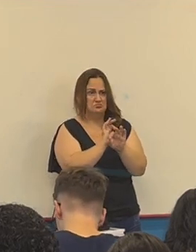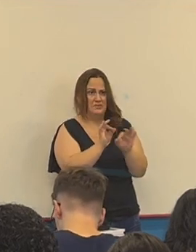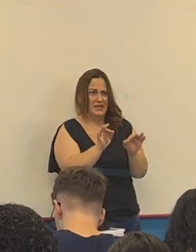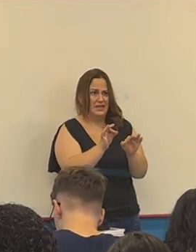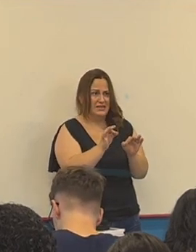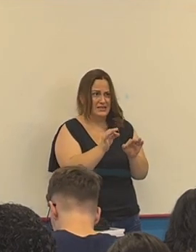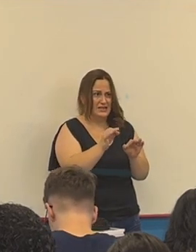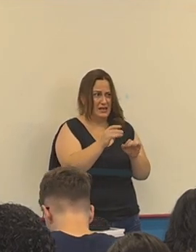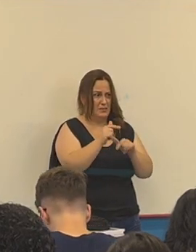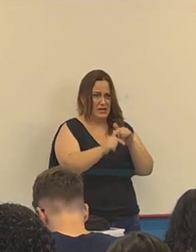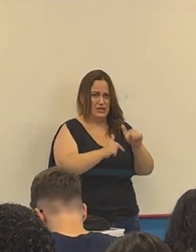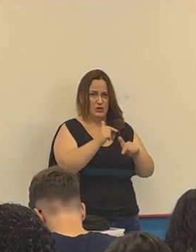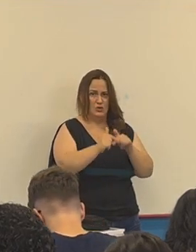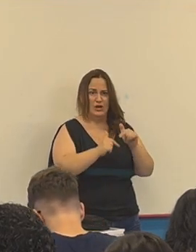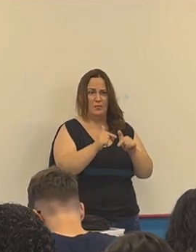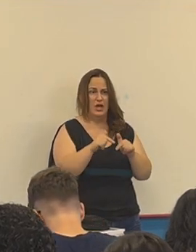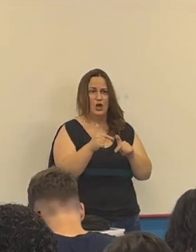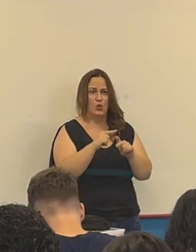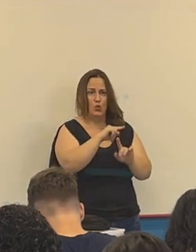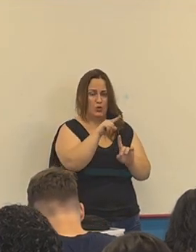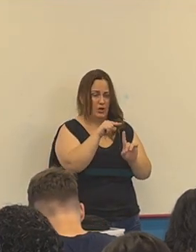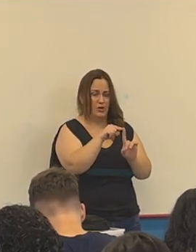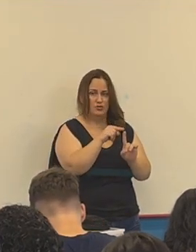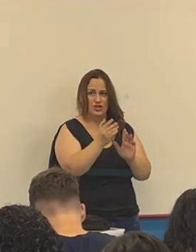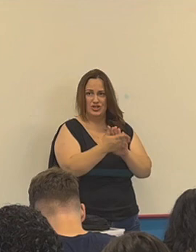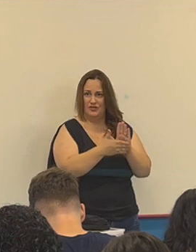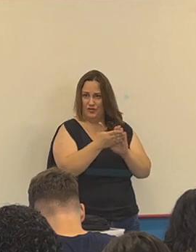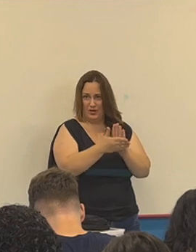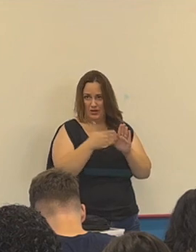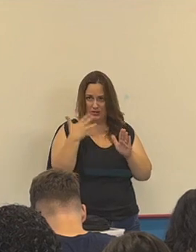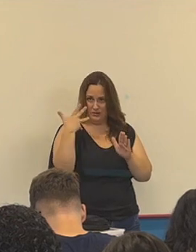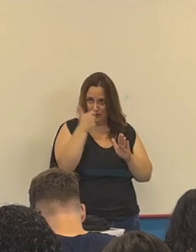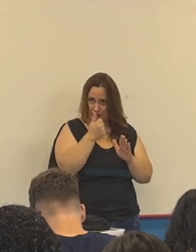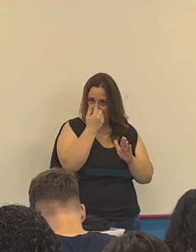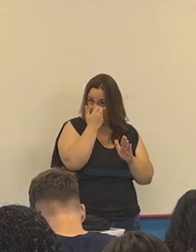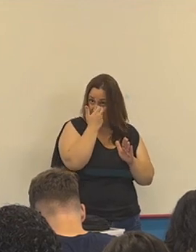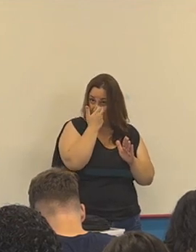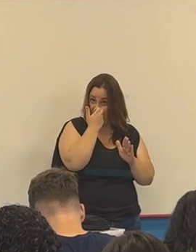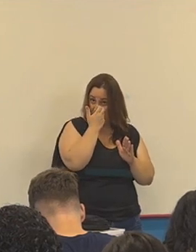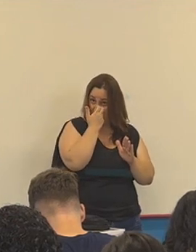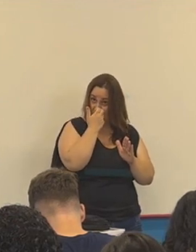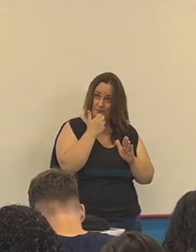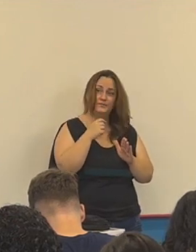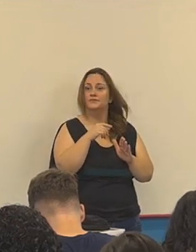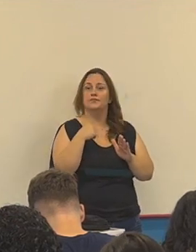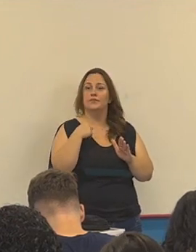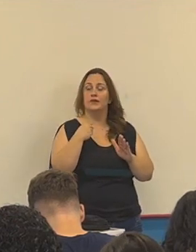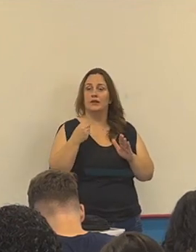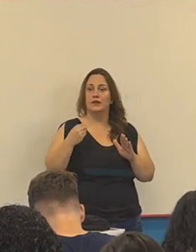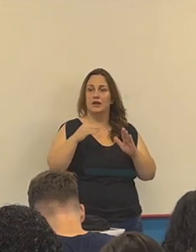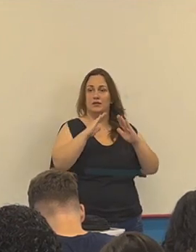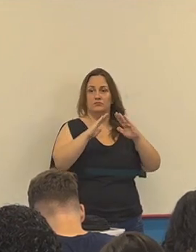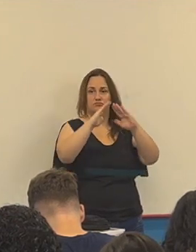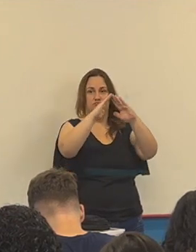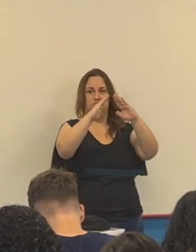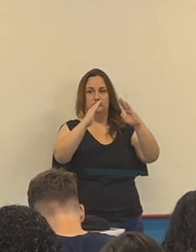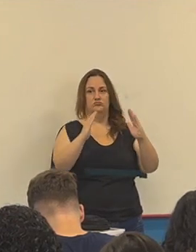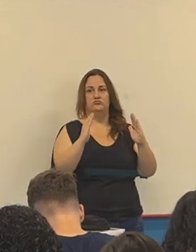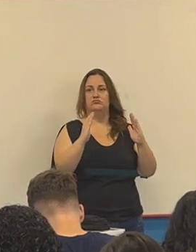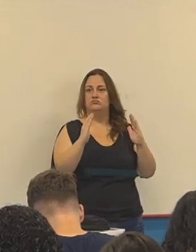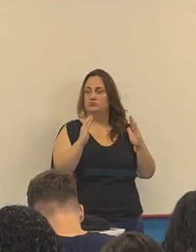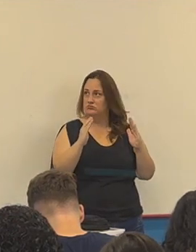simplesmente funcional, não tem nenhum objetivo estético, e colocando o arco de ogiva para ver se isso